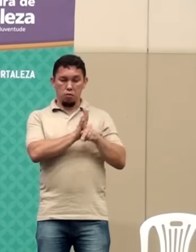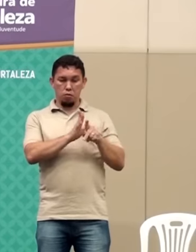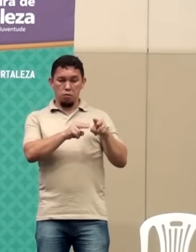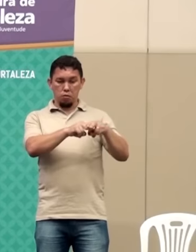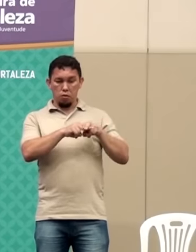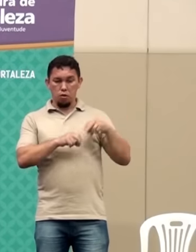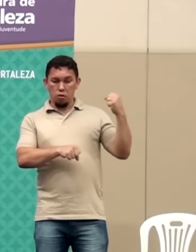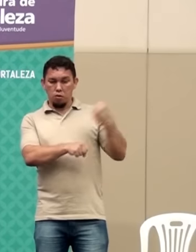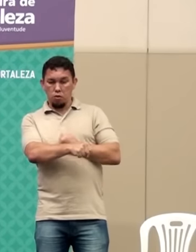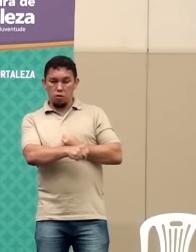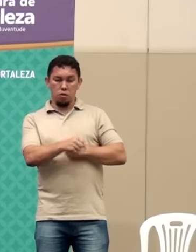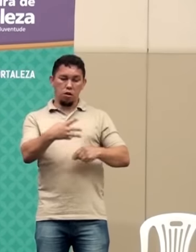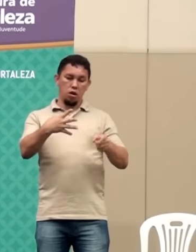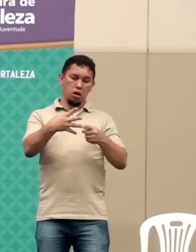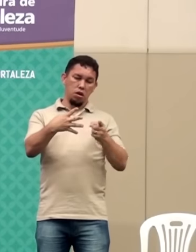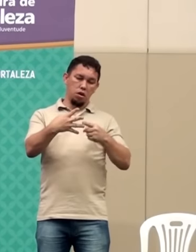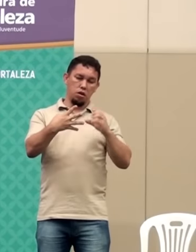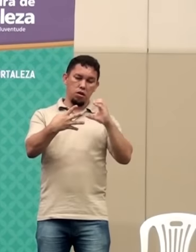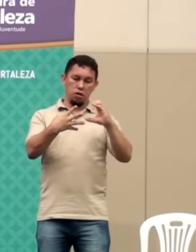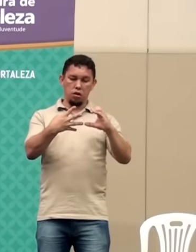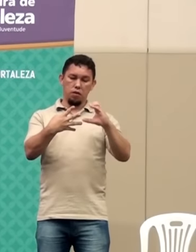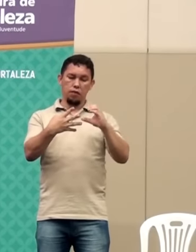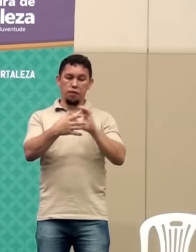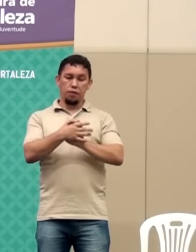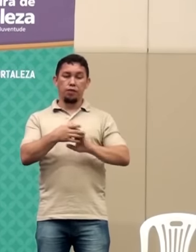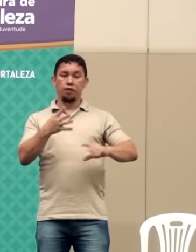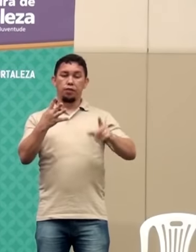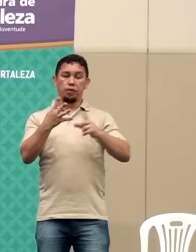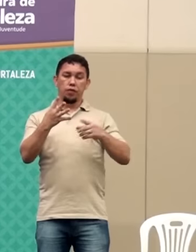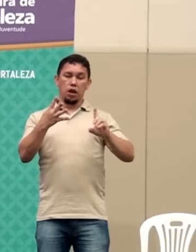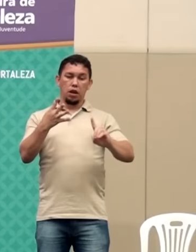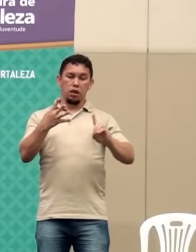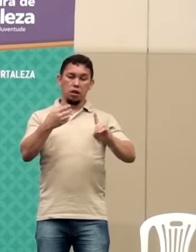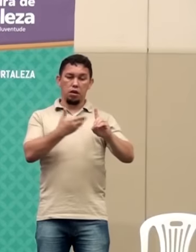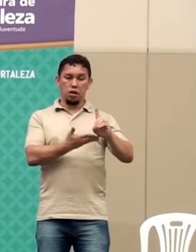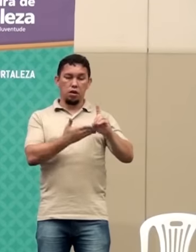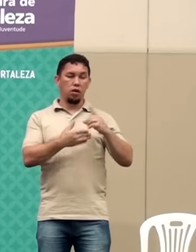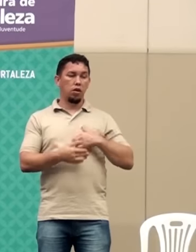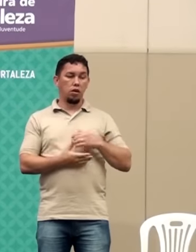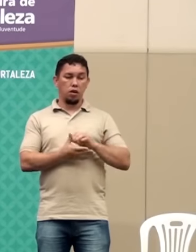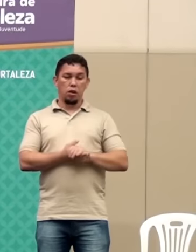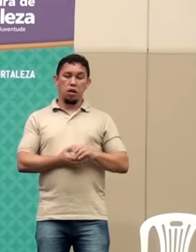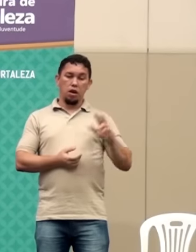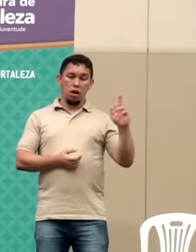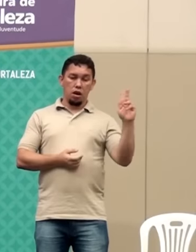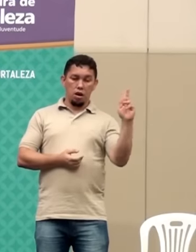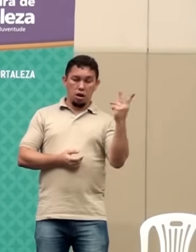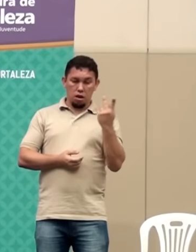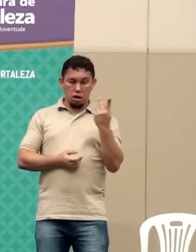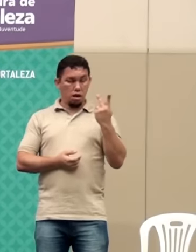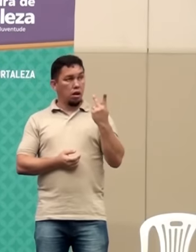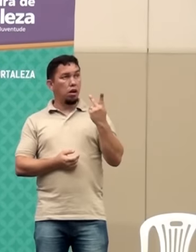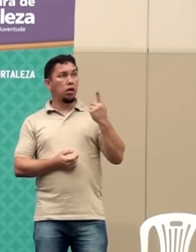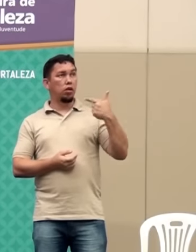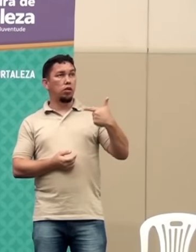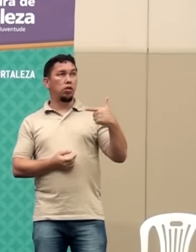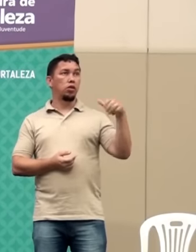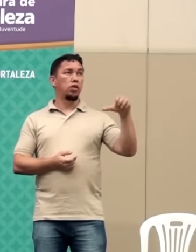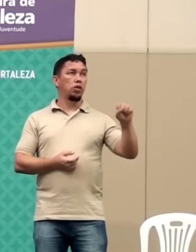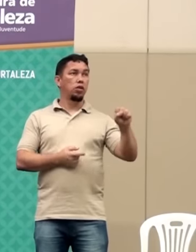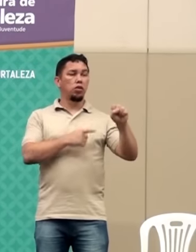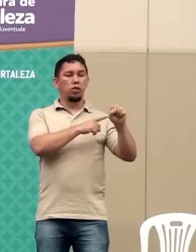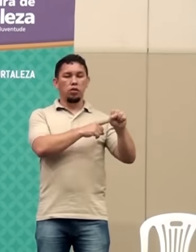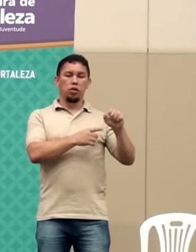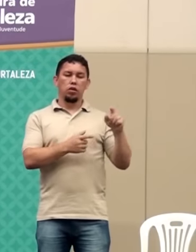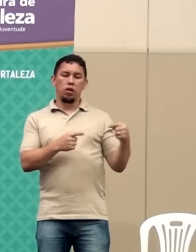está falso a letra C. Letra D, o H2S é um hidrácido. O que são os